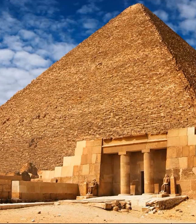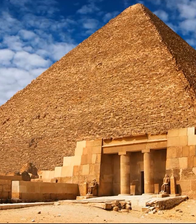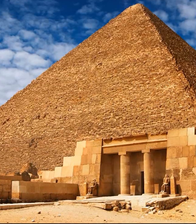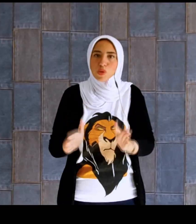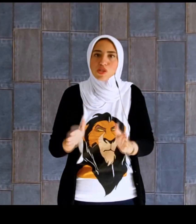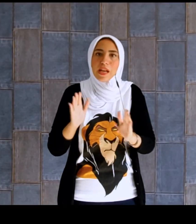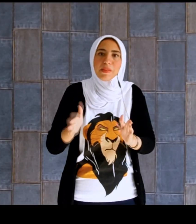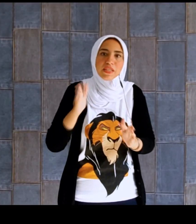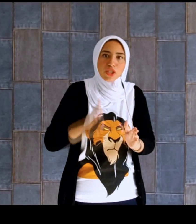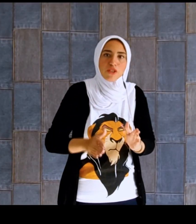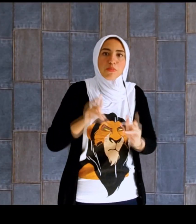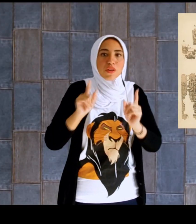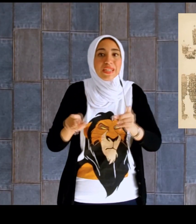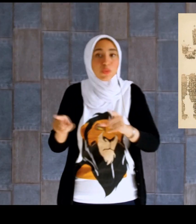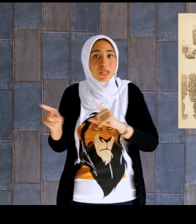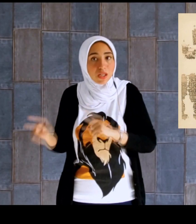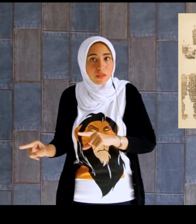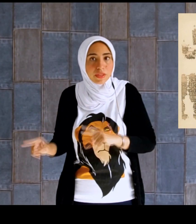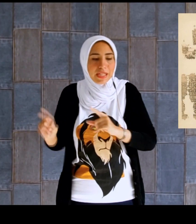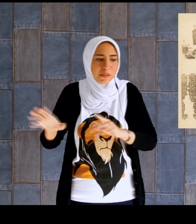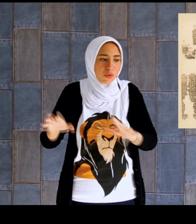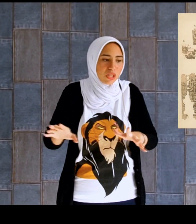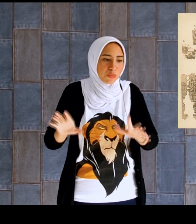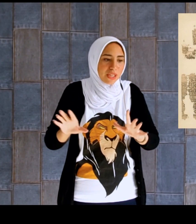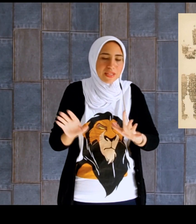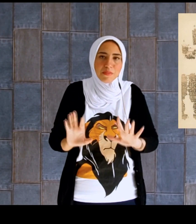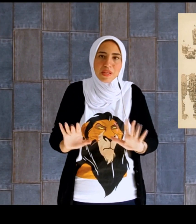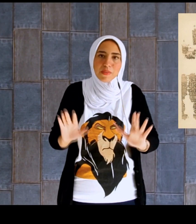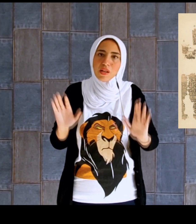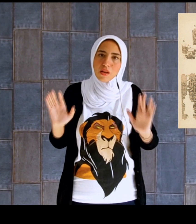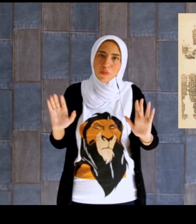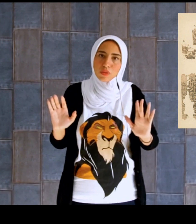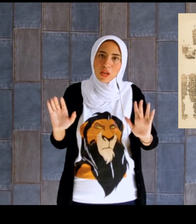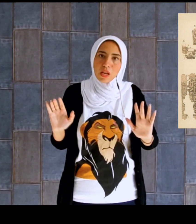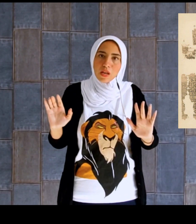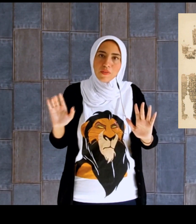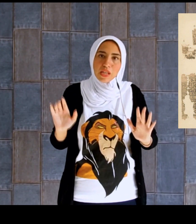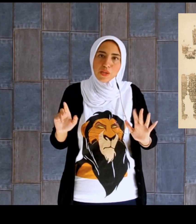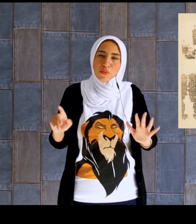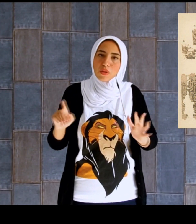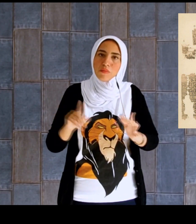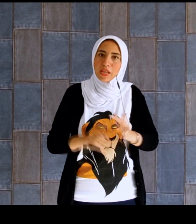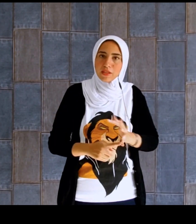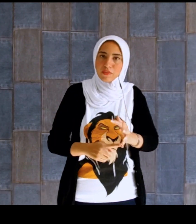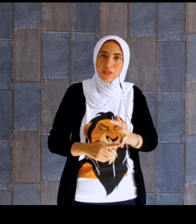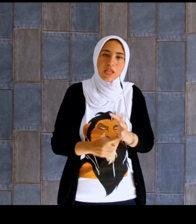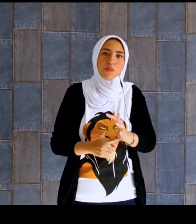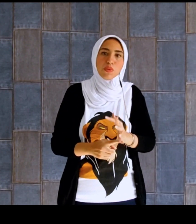عامل بص قبل اكتشاف برضية ودي الجرف احنا ما كناش متأكدين مين اللي بانا الاهرامات في ناس تقول قومعات في ناس